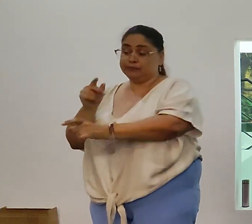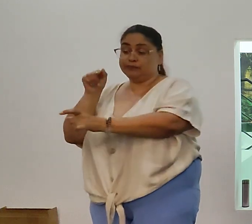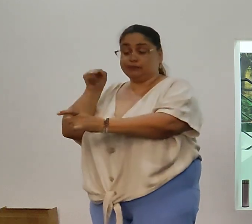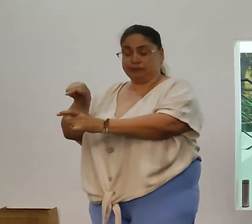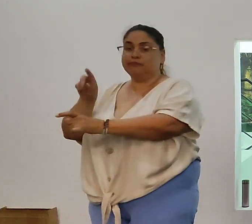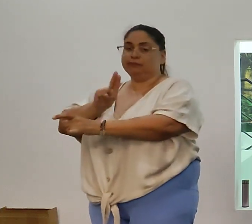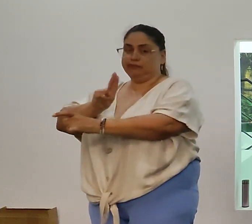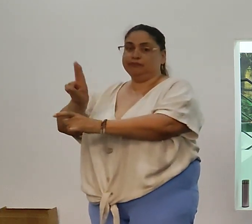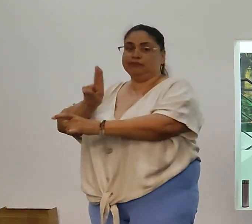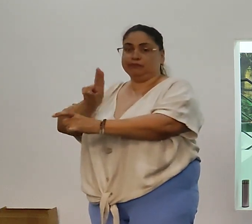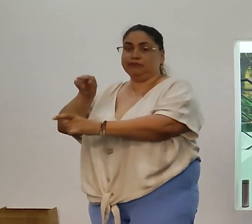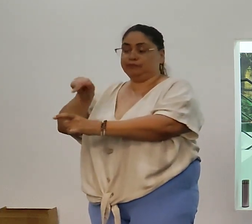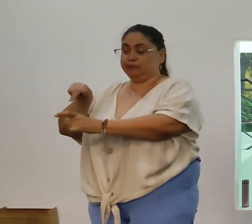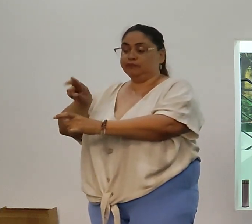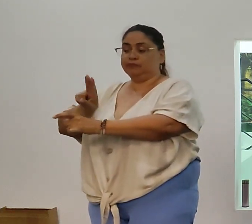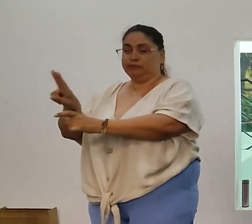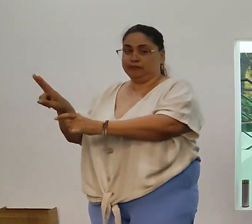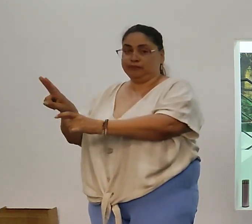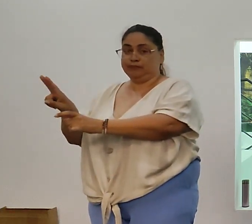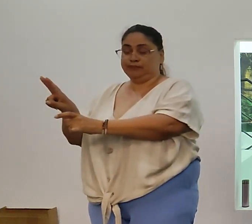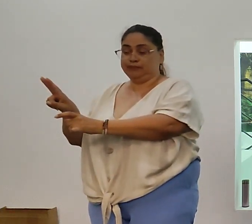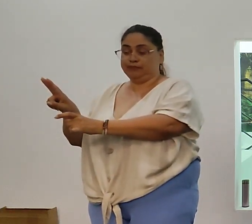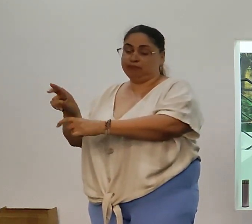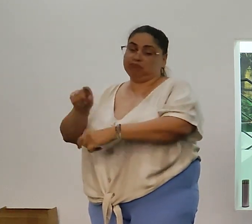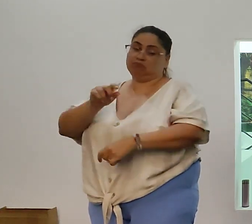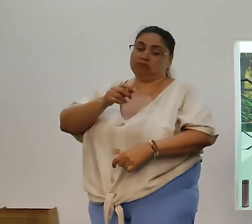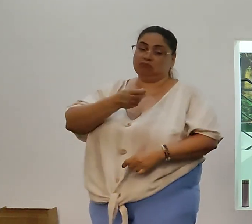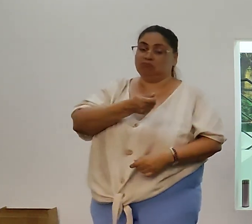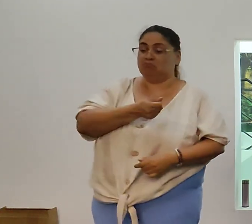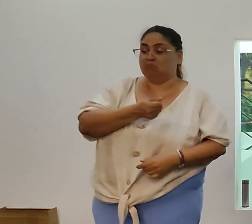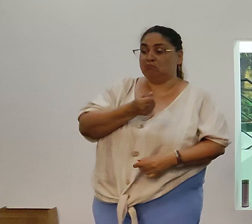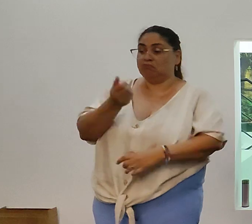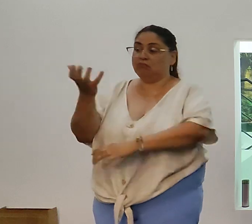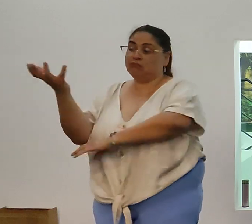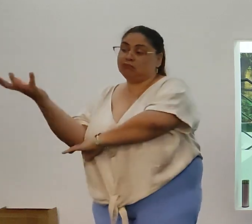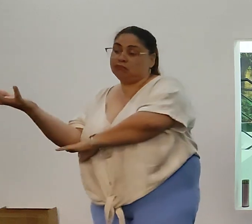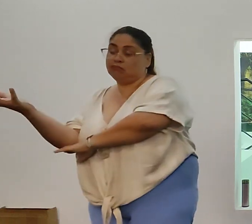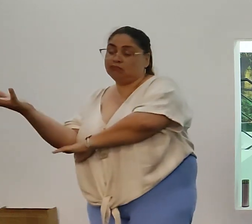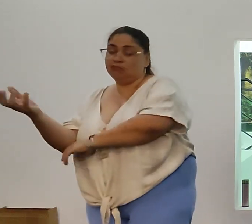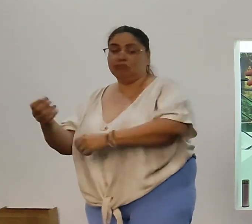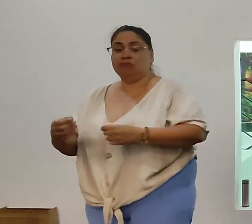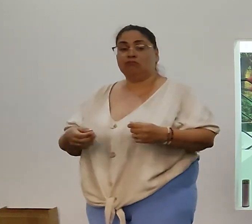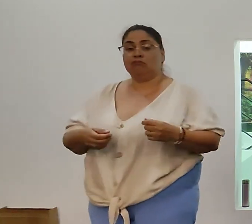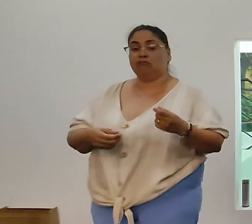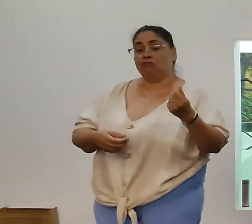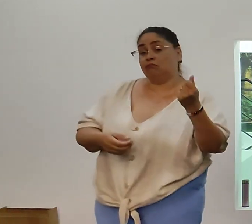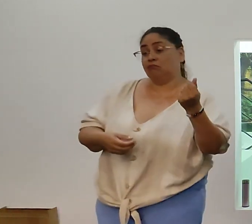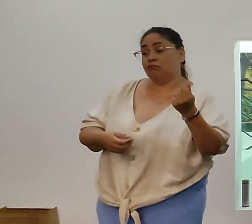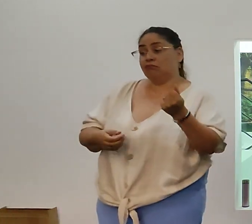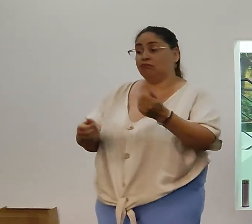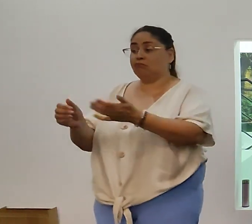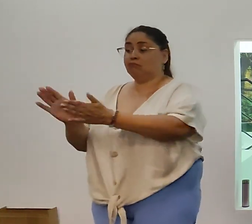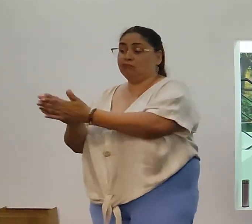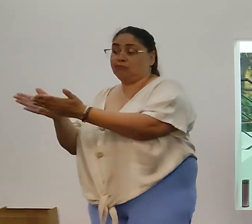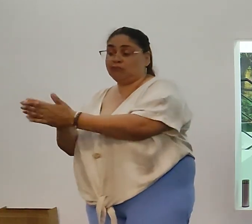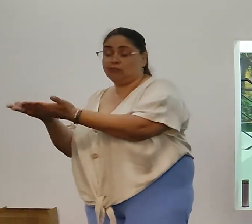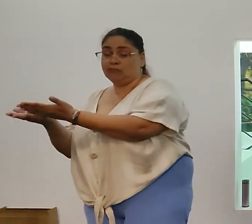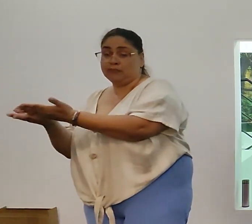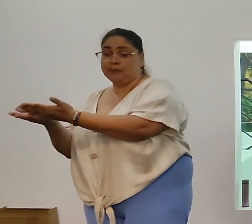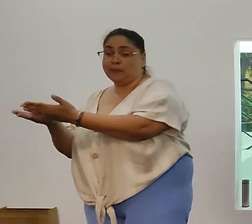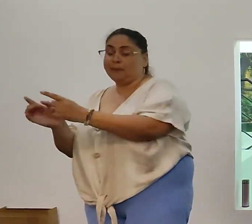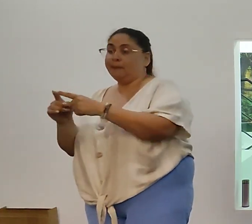nome. Jesus poderia se referir a rico e mendigo, a rico e a pobre. Mas Jesus